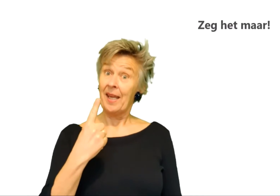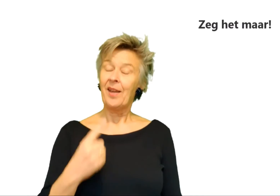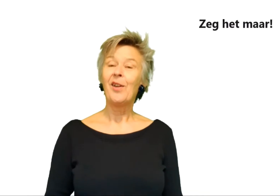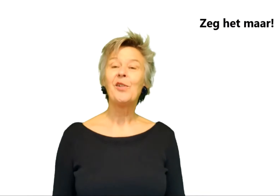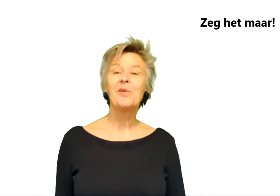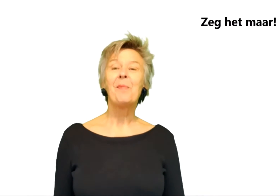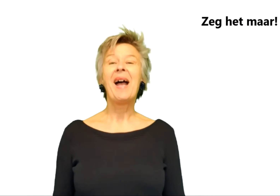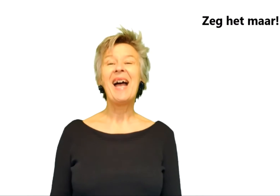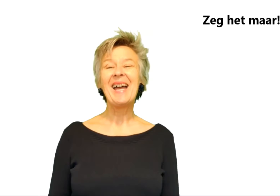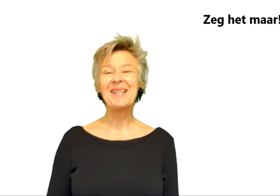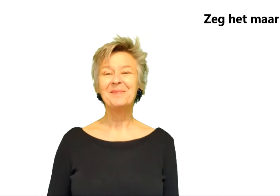Zeg het maar.